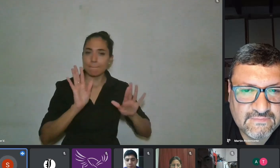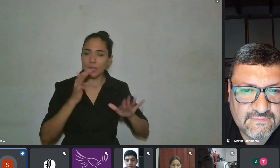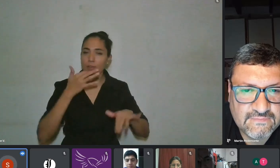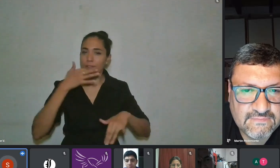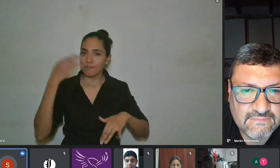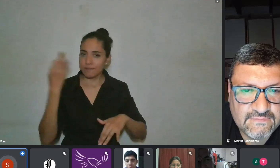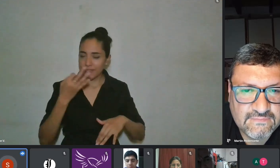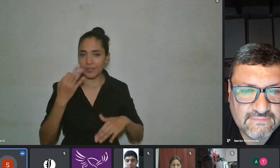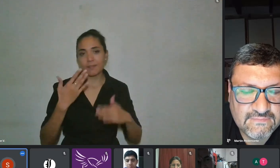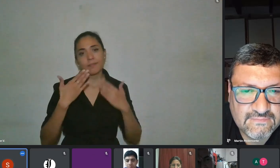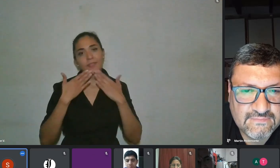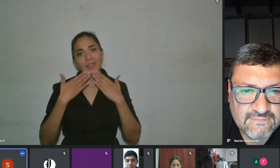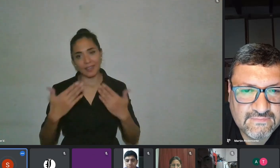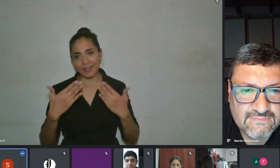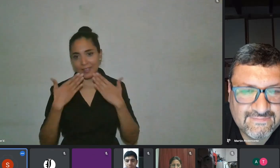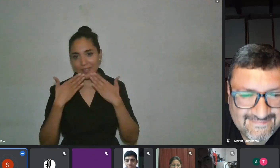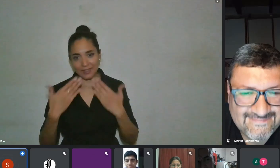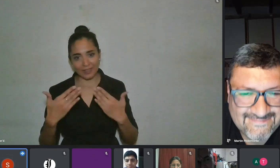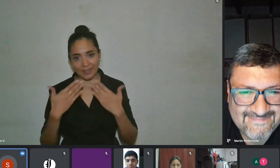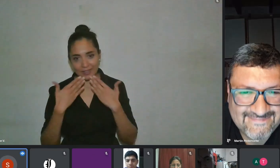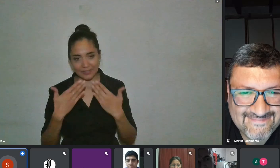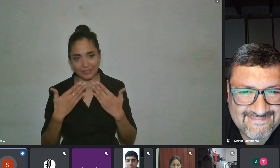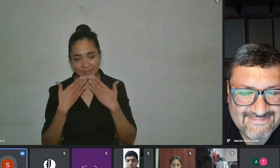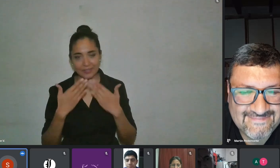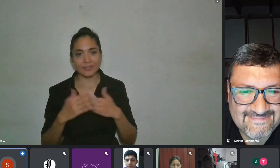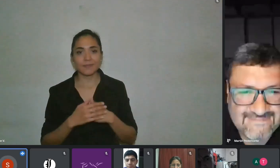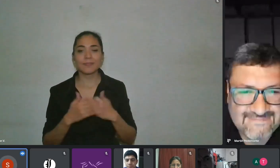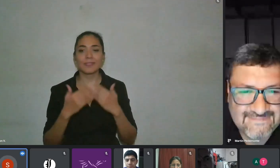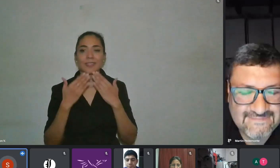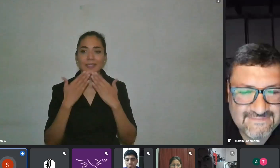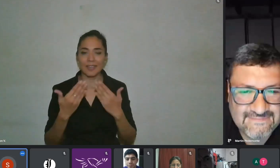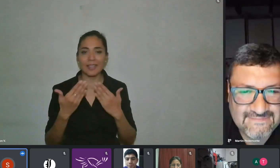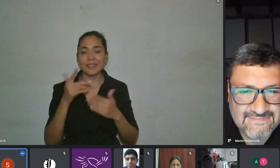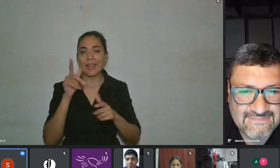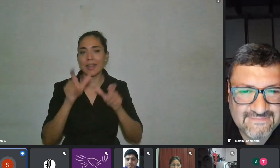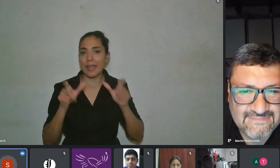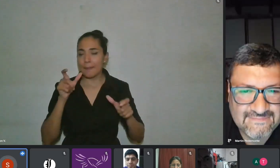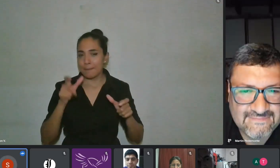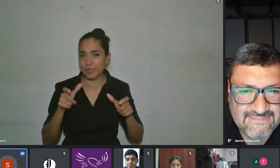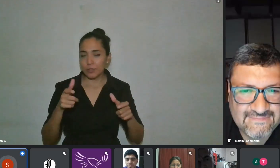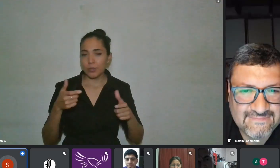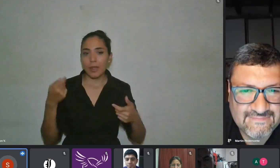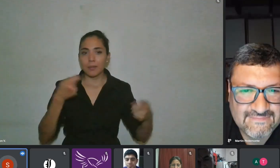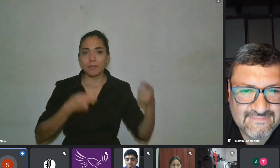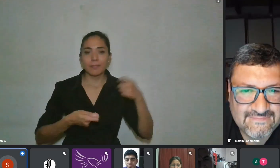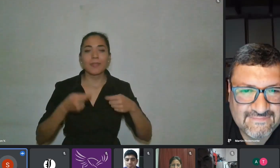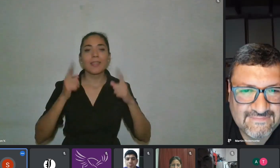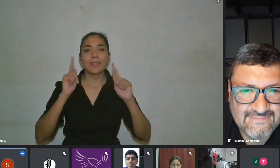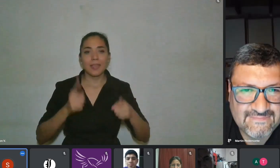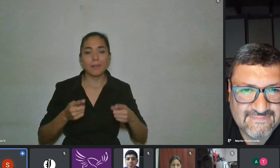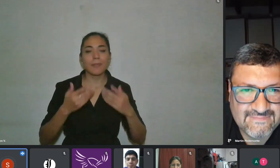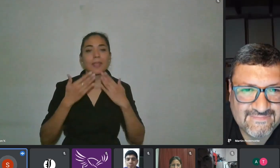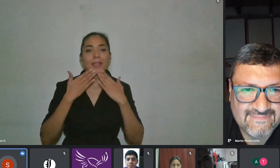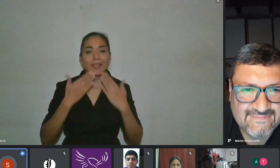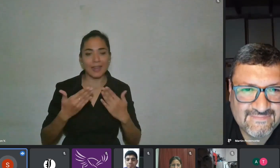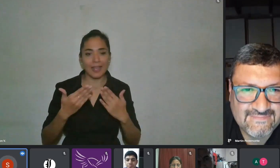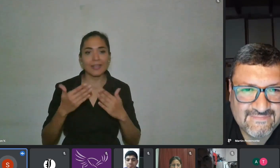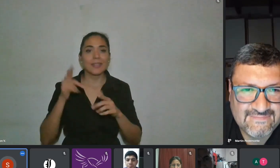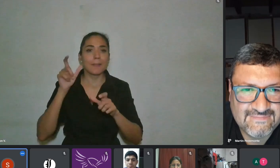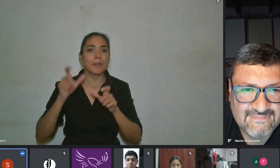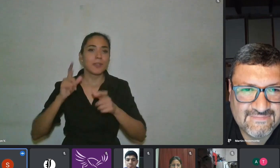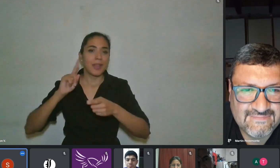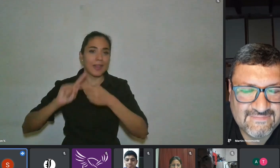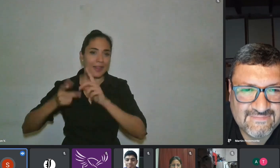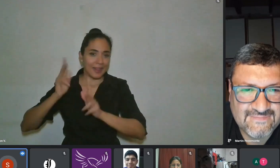gracias, Martín. Colaboraron para esto, a la chica que está arriba con lenguaje de